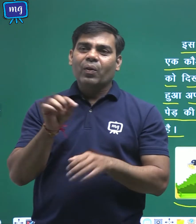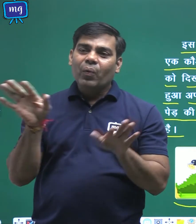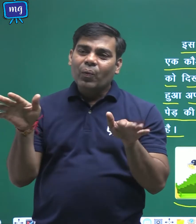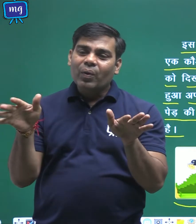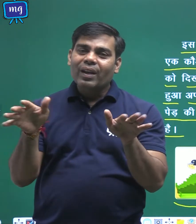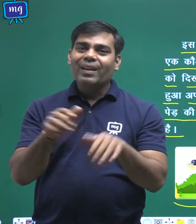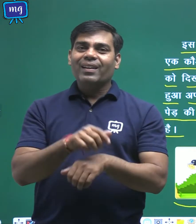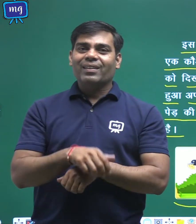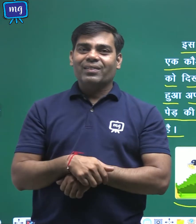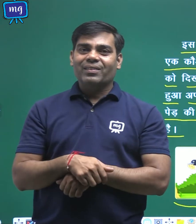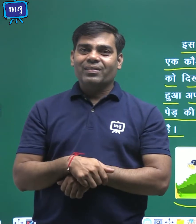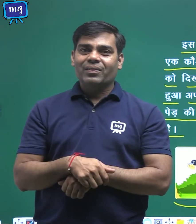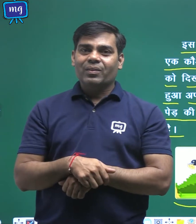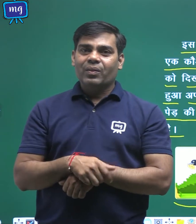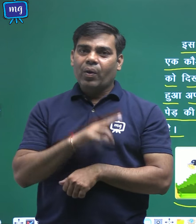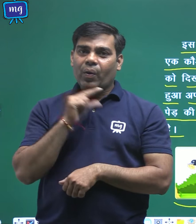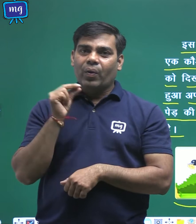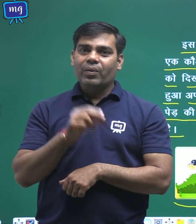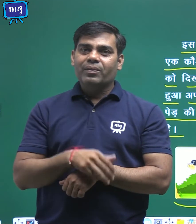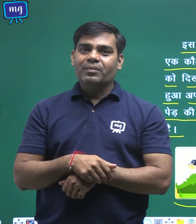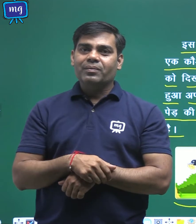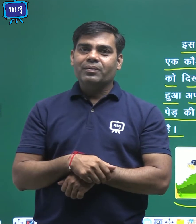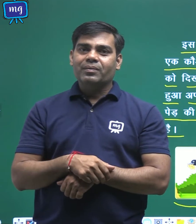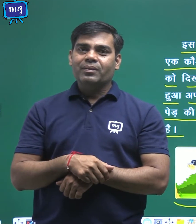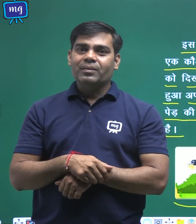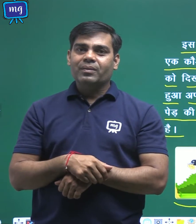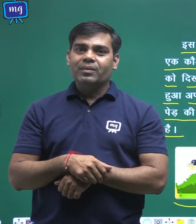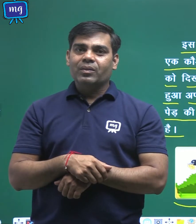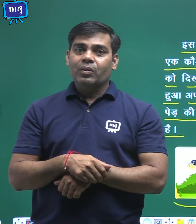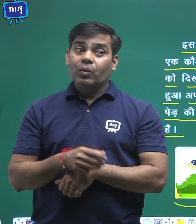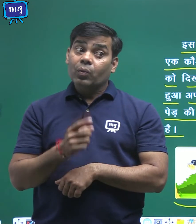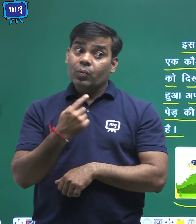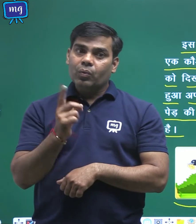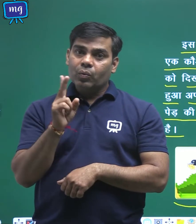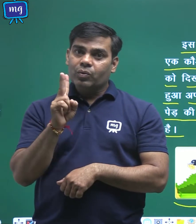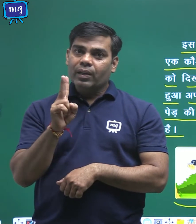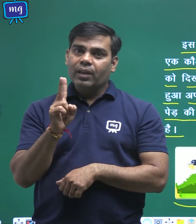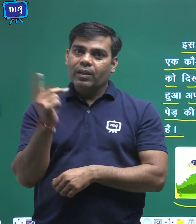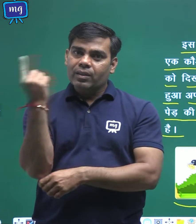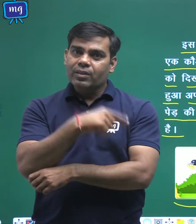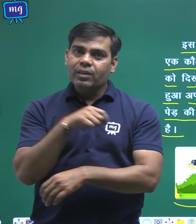है और दूसरे चित्र में